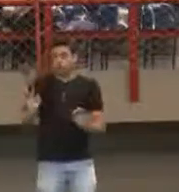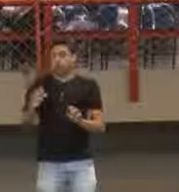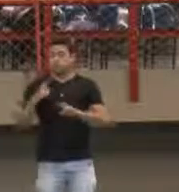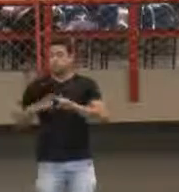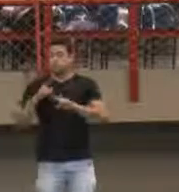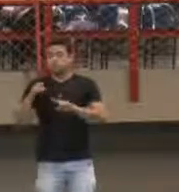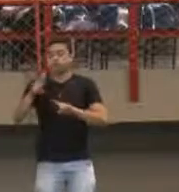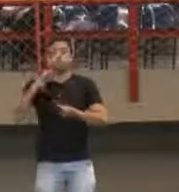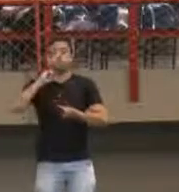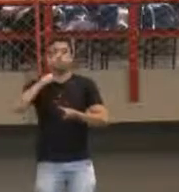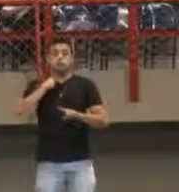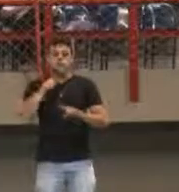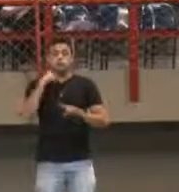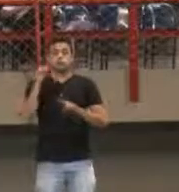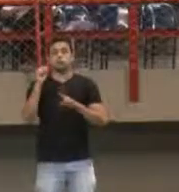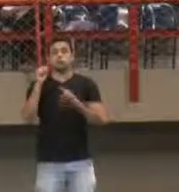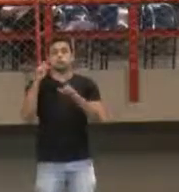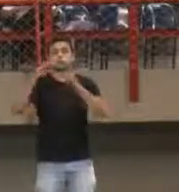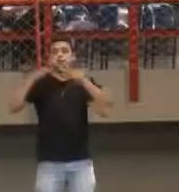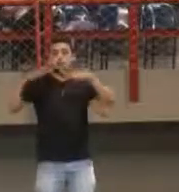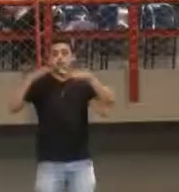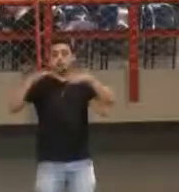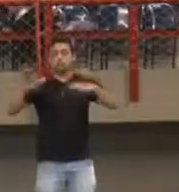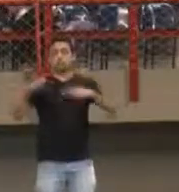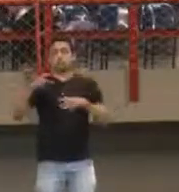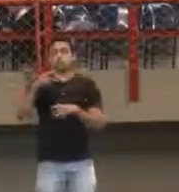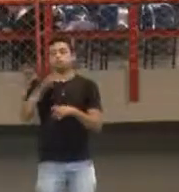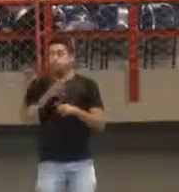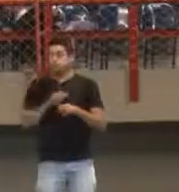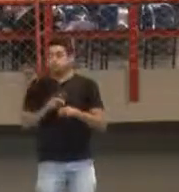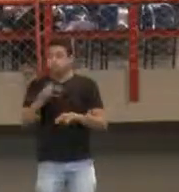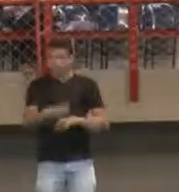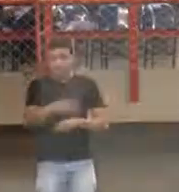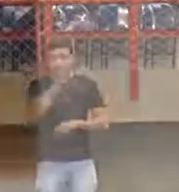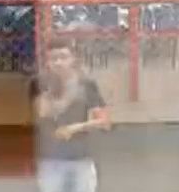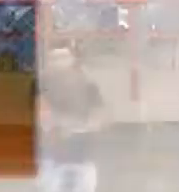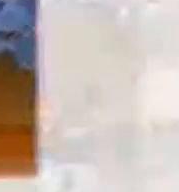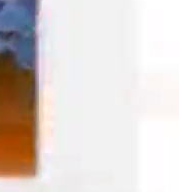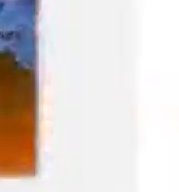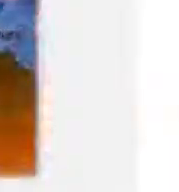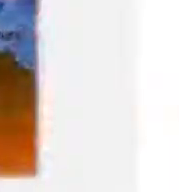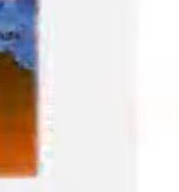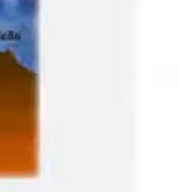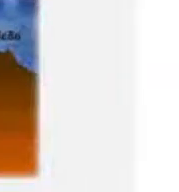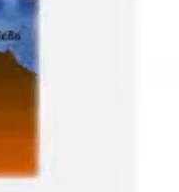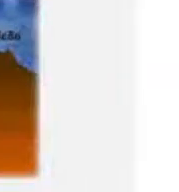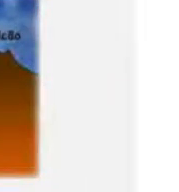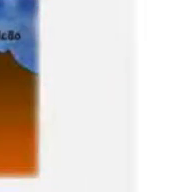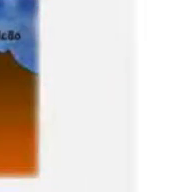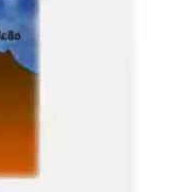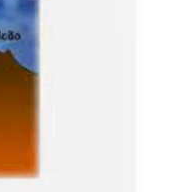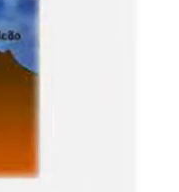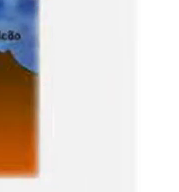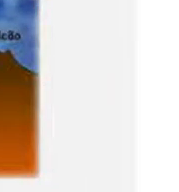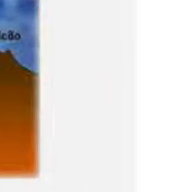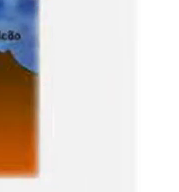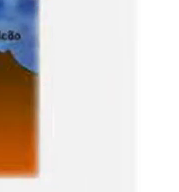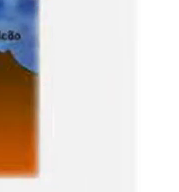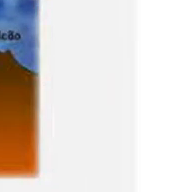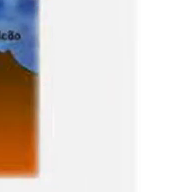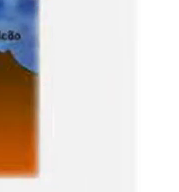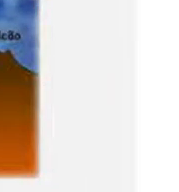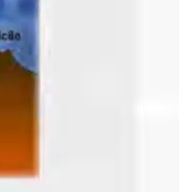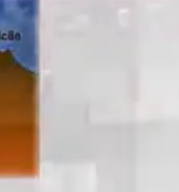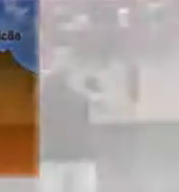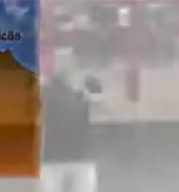tipo de poluição, tá bom? Mas não é tão utilizada. Aqui no Brasil não é usada. Aqui tem uma usina. Isso tudo saindo é vapor